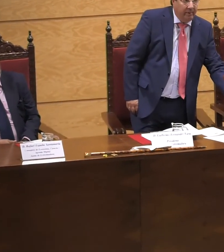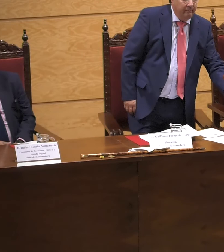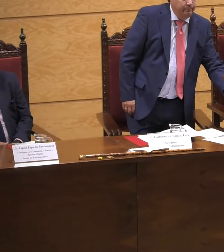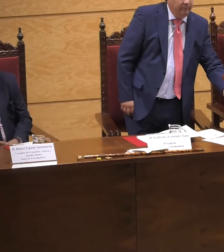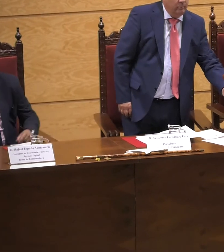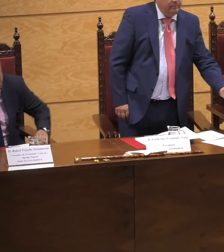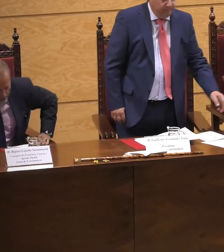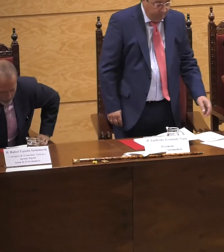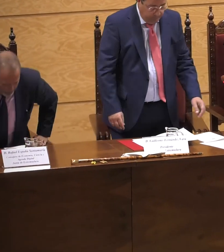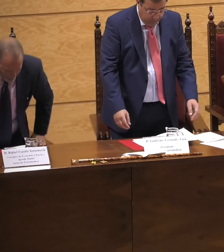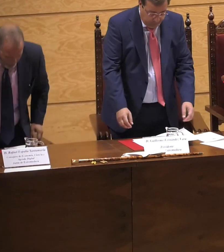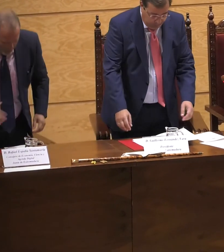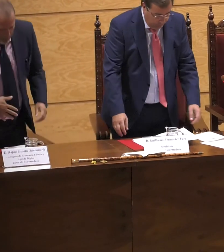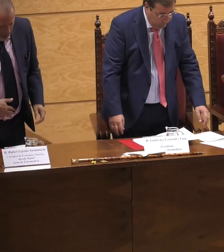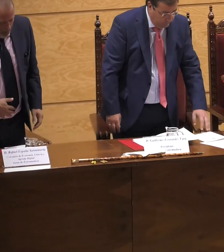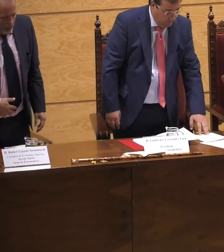De pie, por favor.